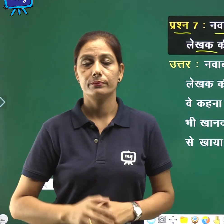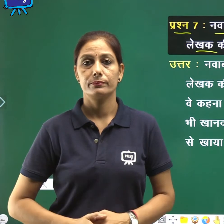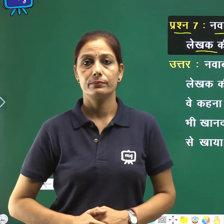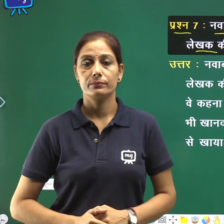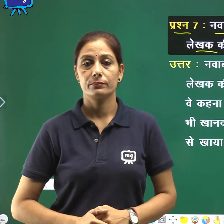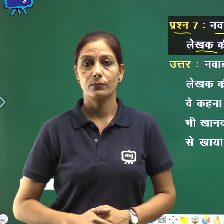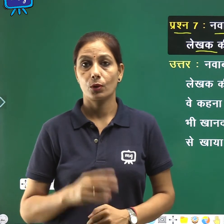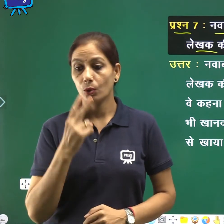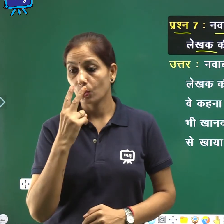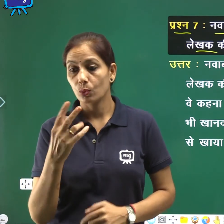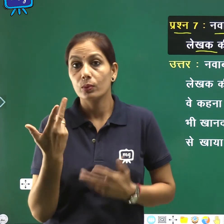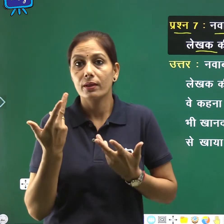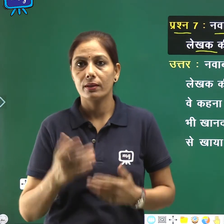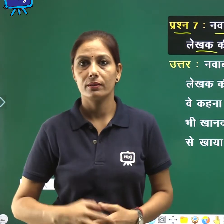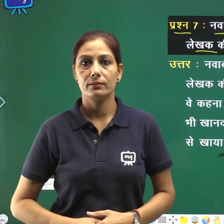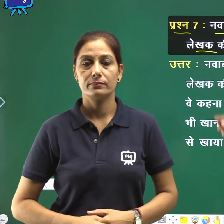क्यों देखा?